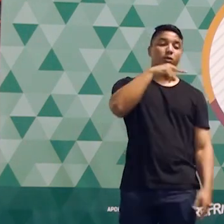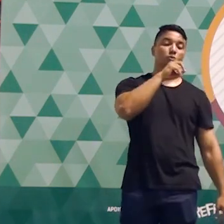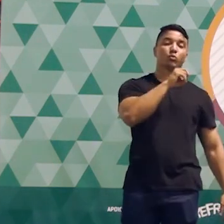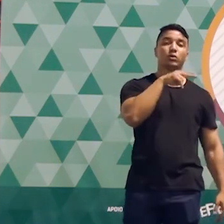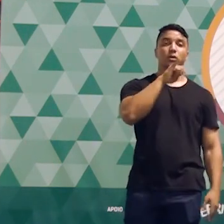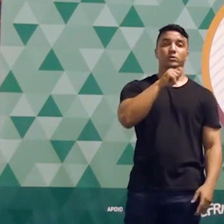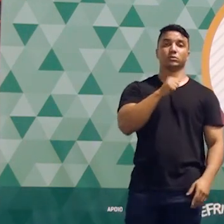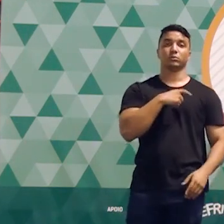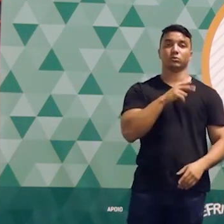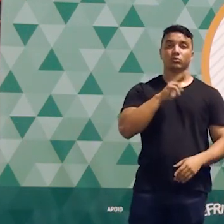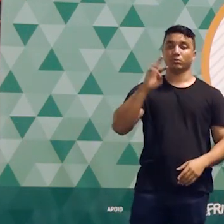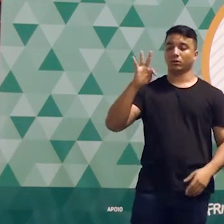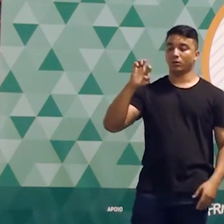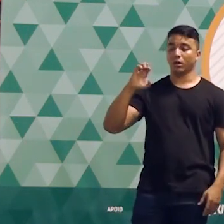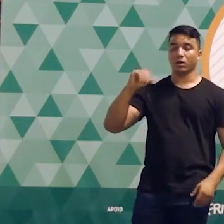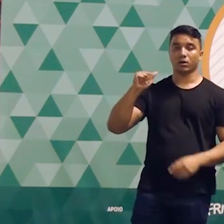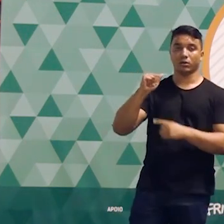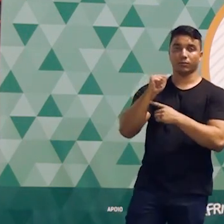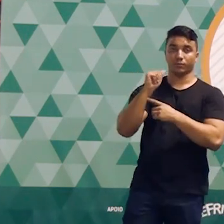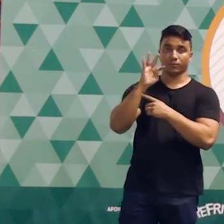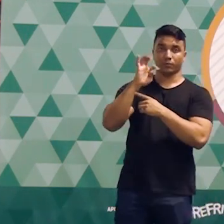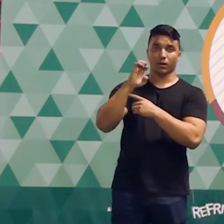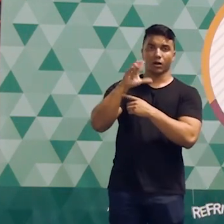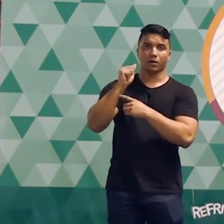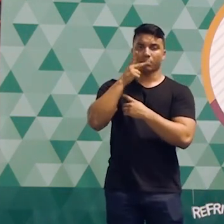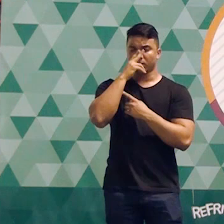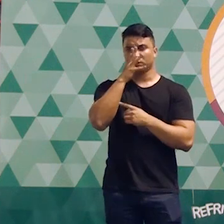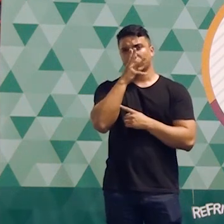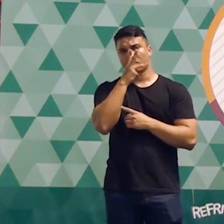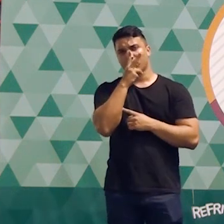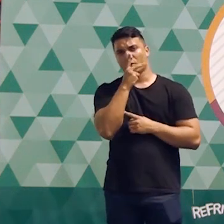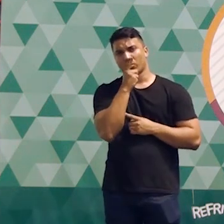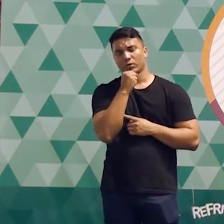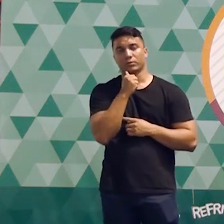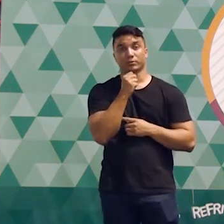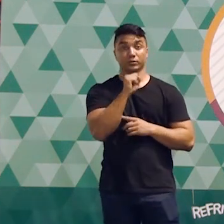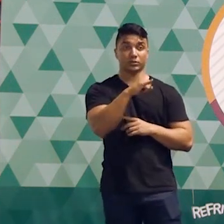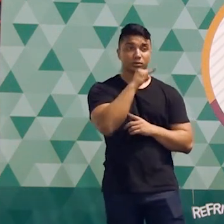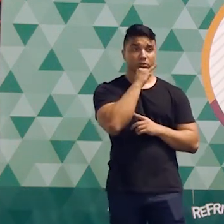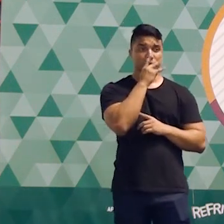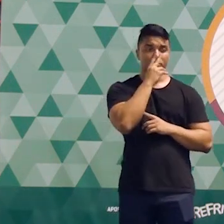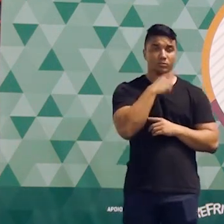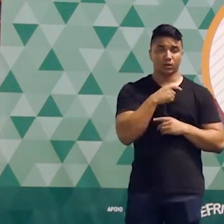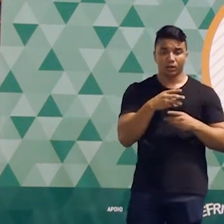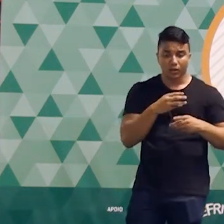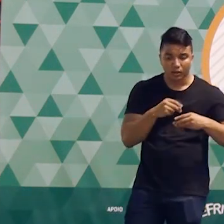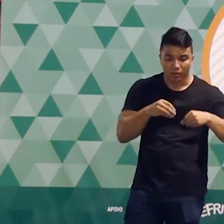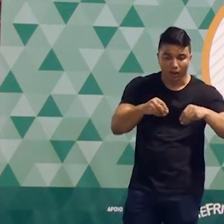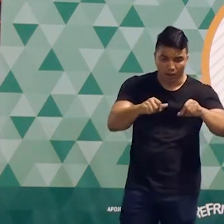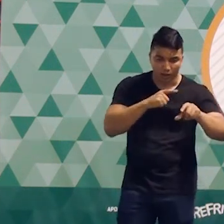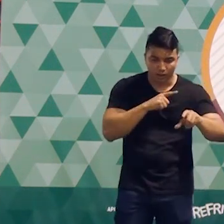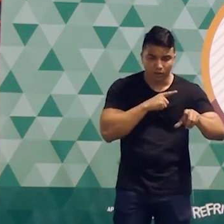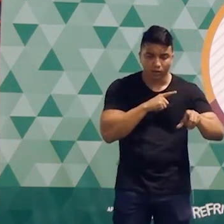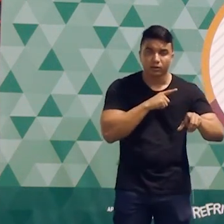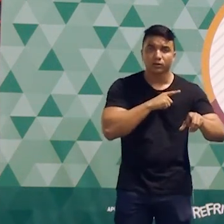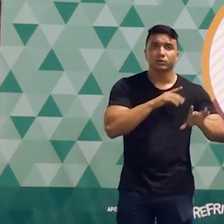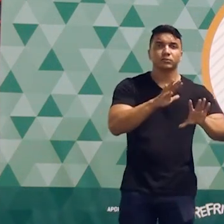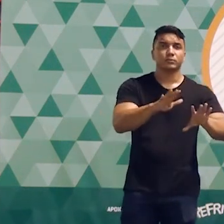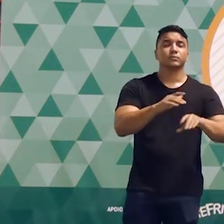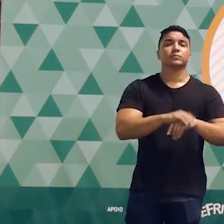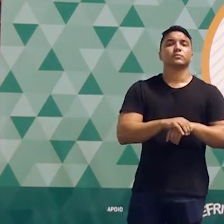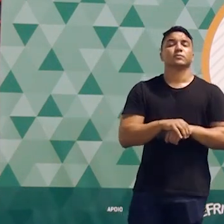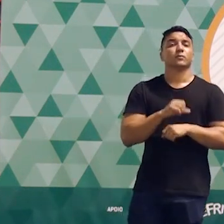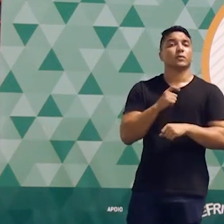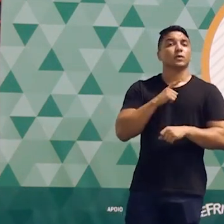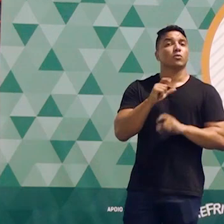Ela chama-se teca. Essa teca demora um pouquinho mais, mas, meu amigo, se você tiver terra para plantar ela, certo?